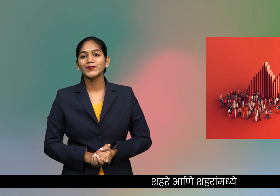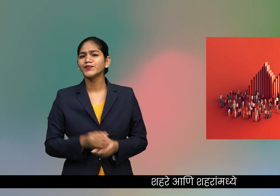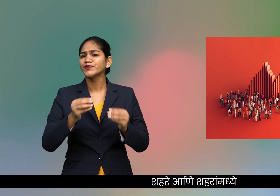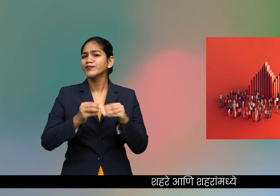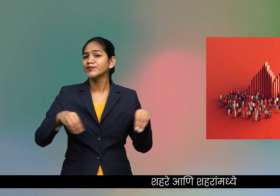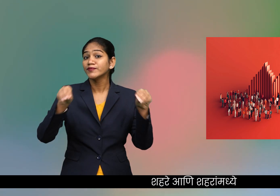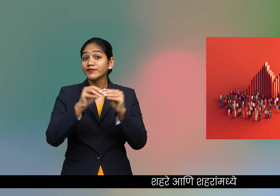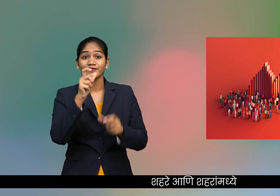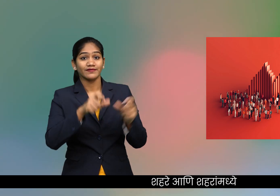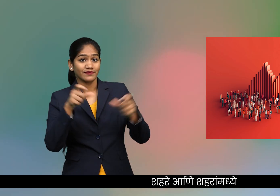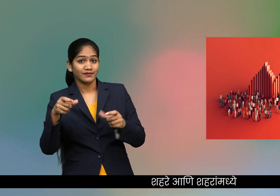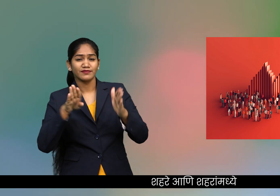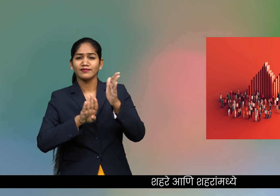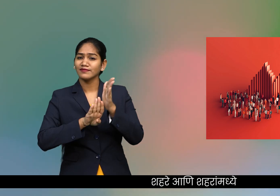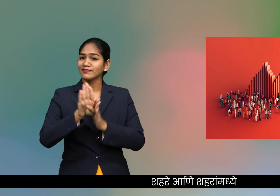शहरे आणि शहरांमध्ये